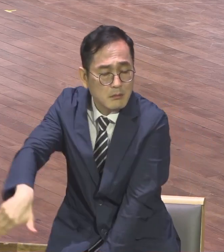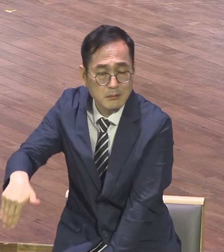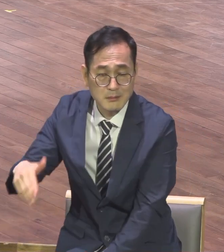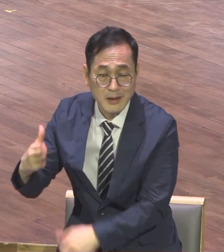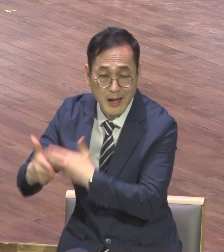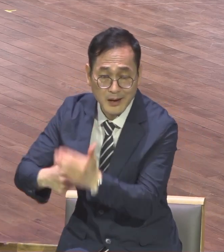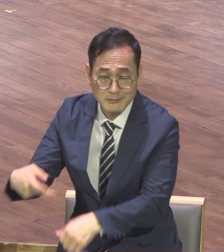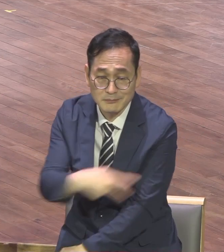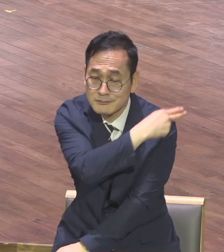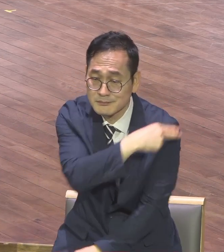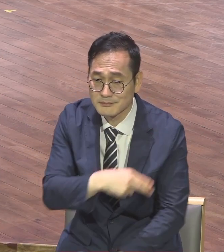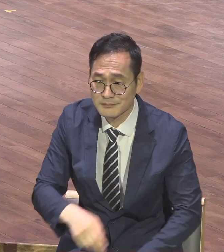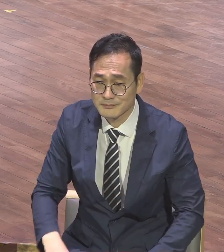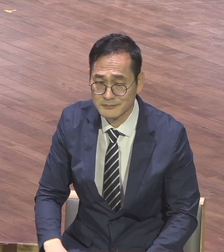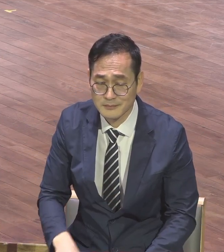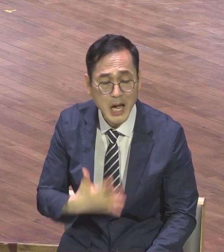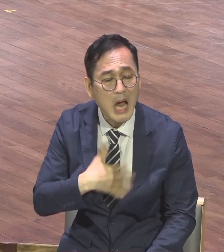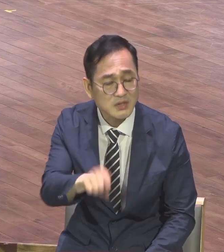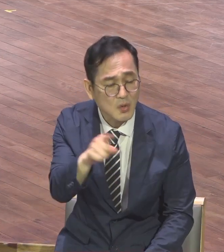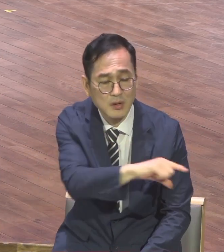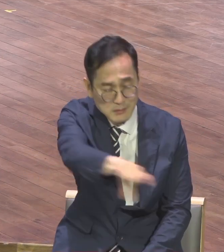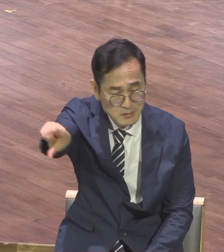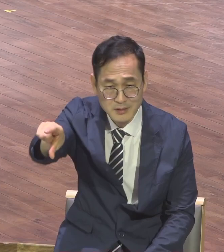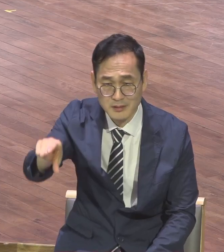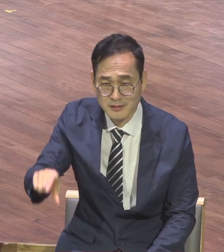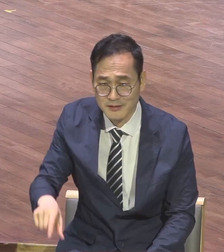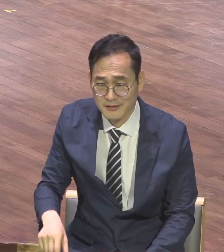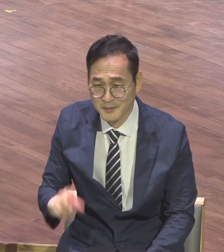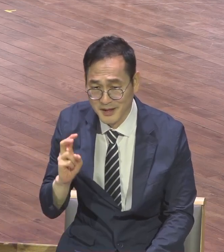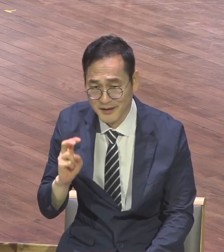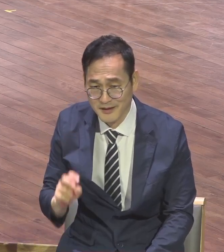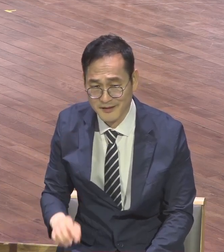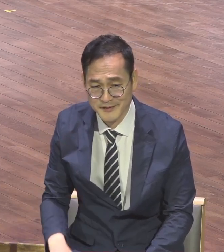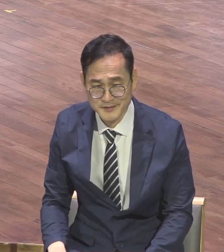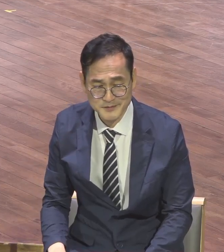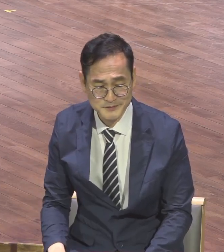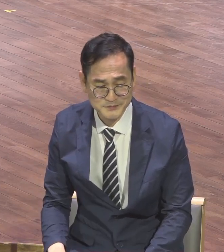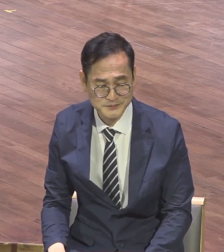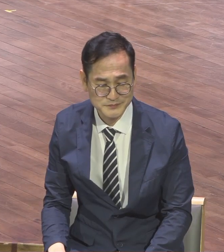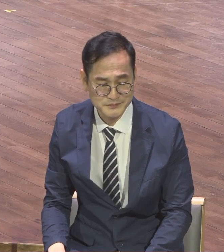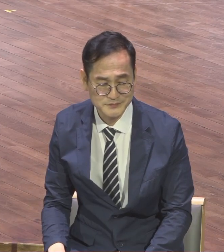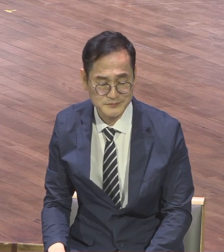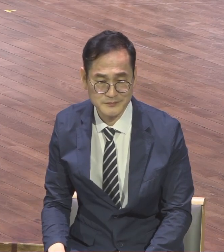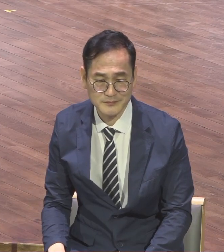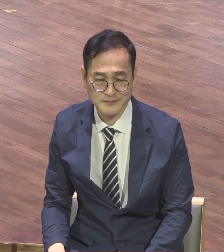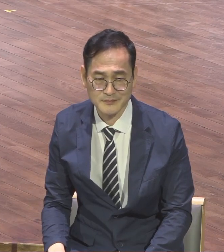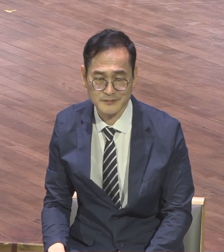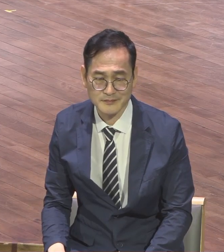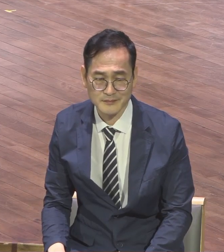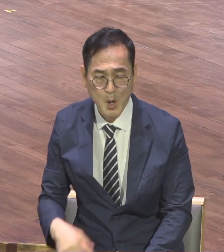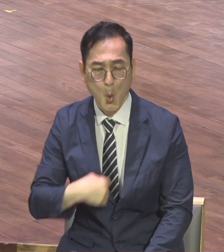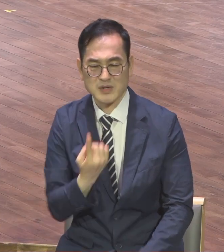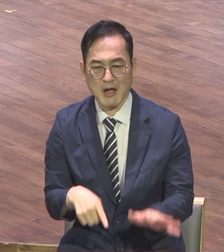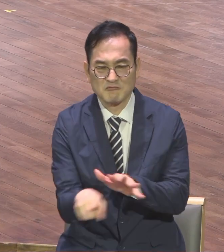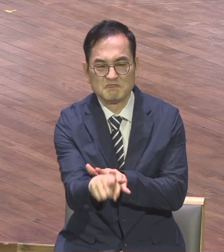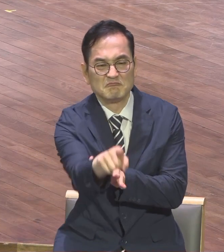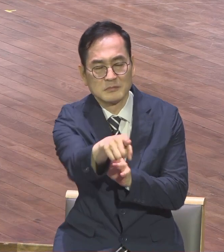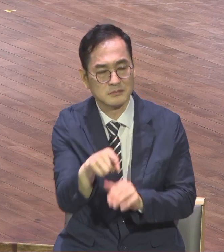알아요. 전 지 잘났다고 지 혼자 저를 설치네. 누가 함께 합니까?